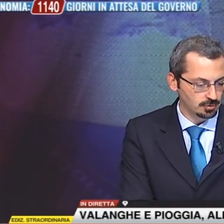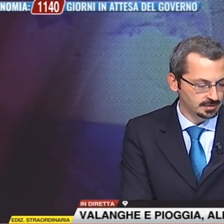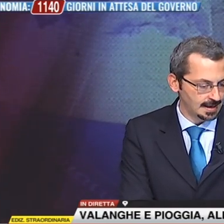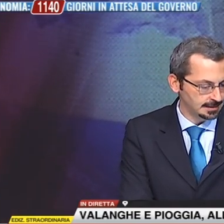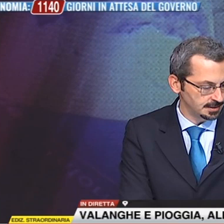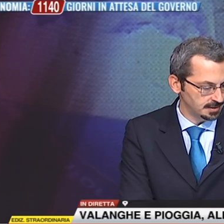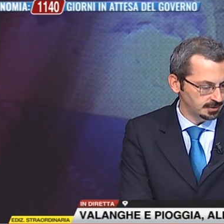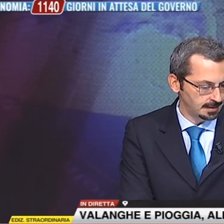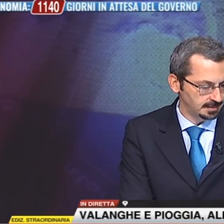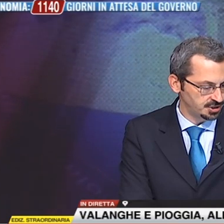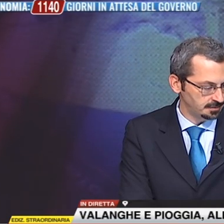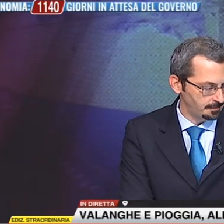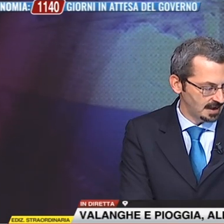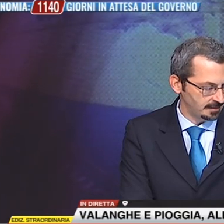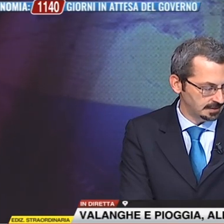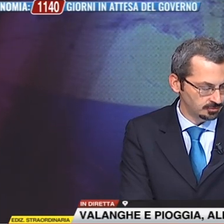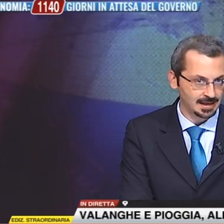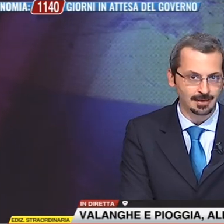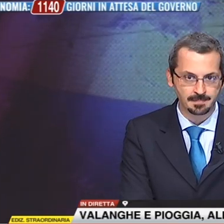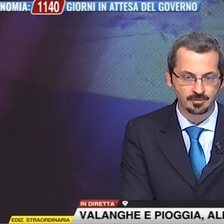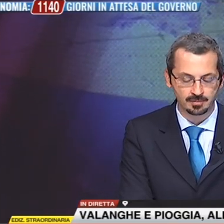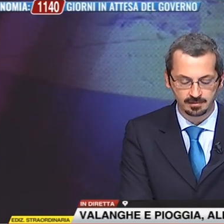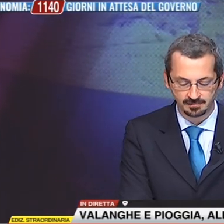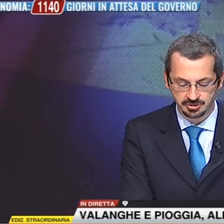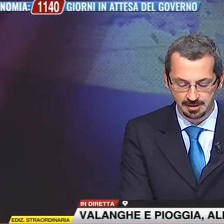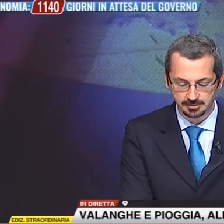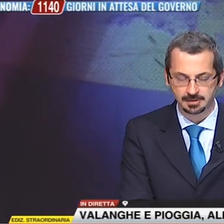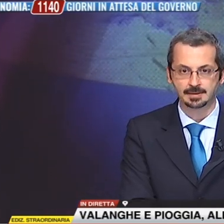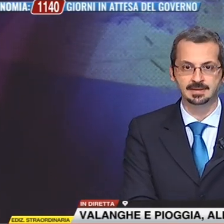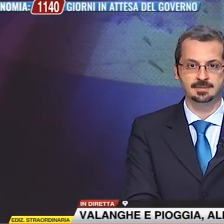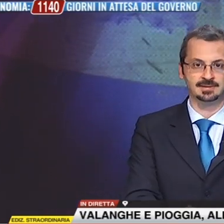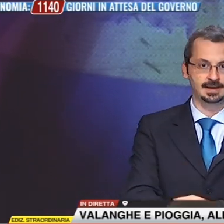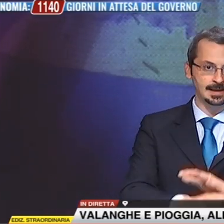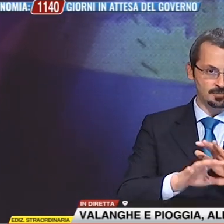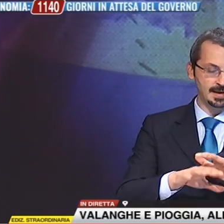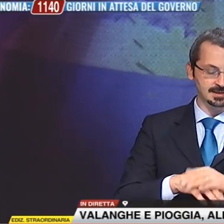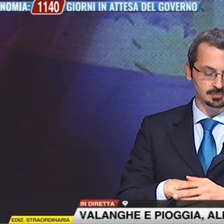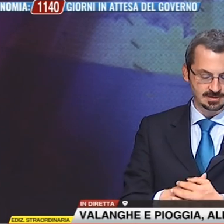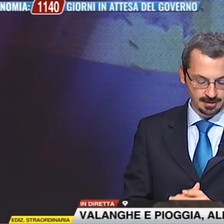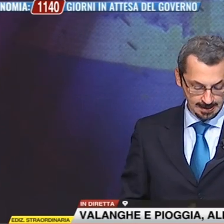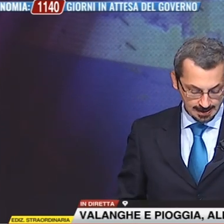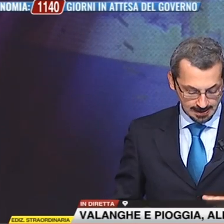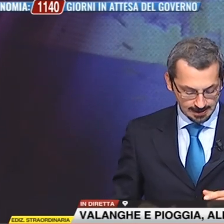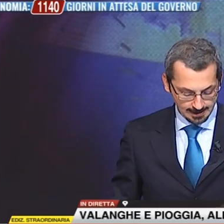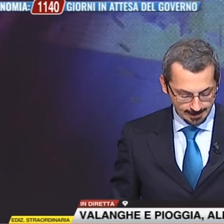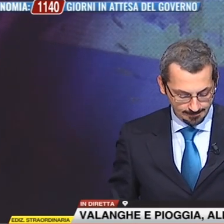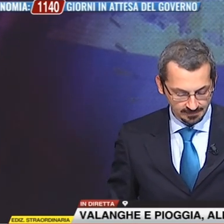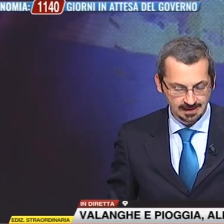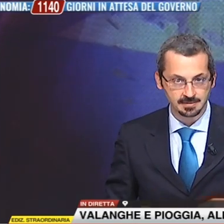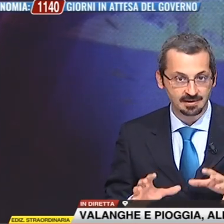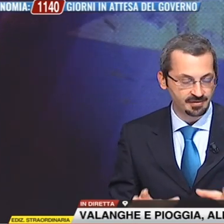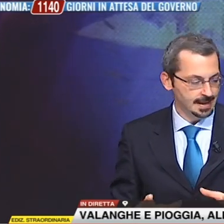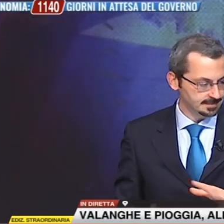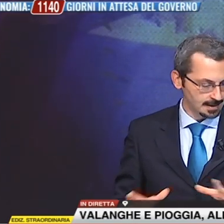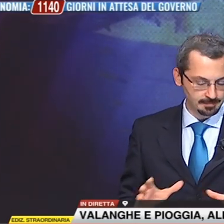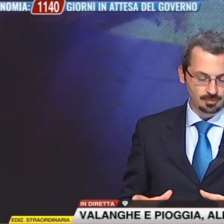fiumi secondari, diciamo, del bacino del Piave Pedemontano. Abbiamo visto in apertura della nostra edizione straordinaria com'era la situazione nella